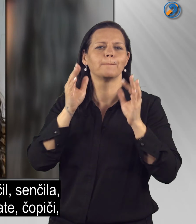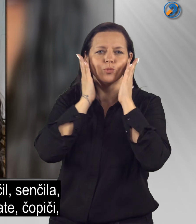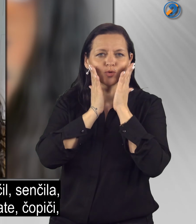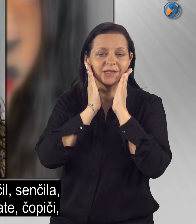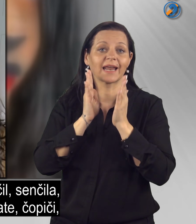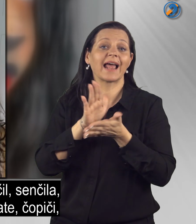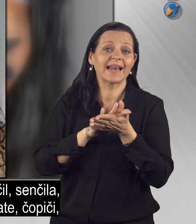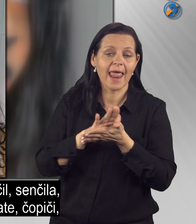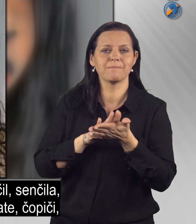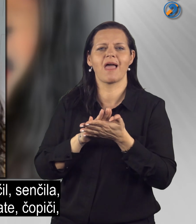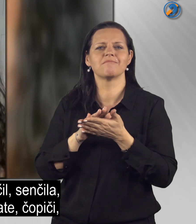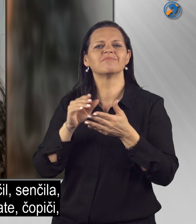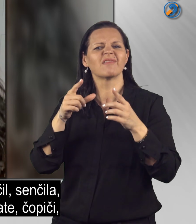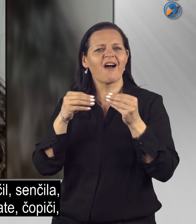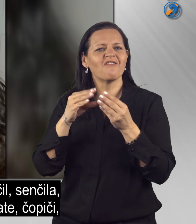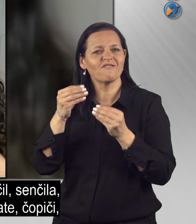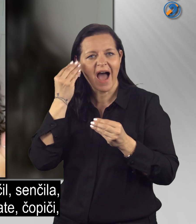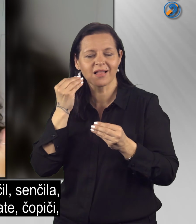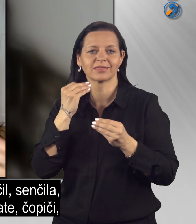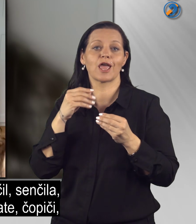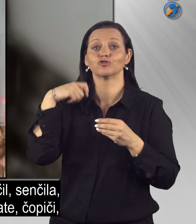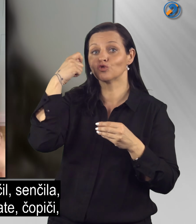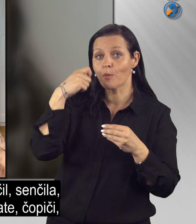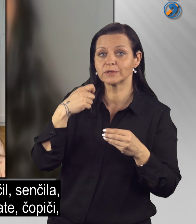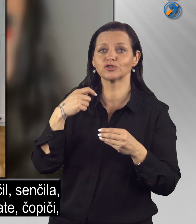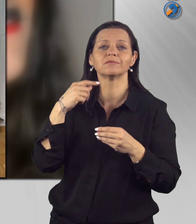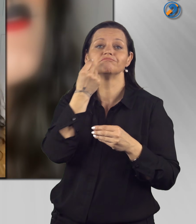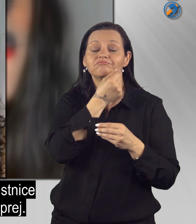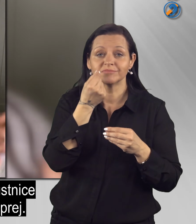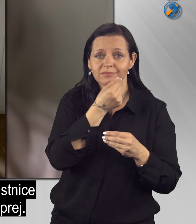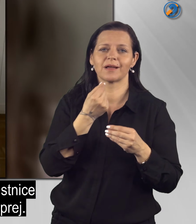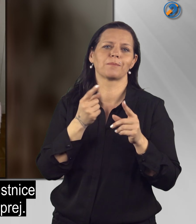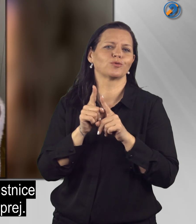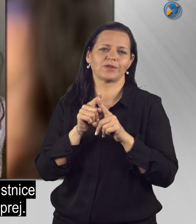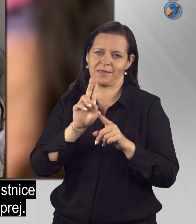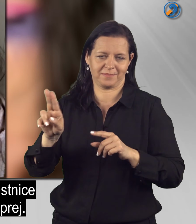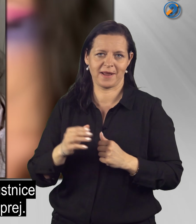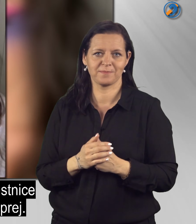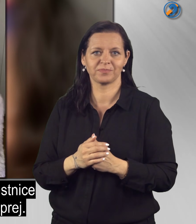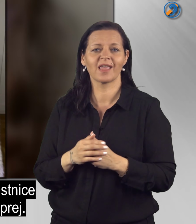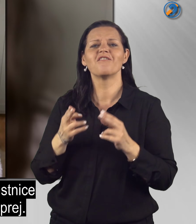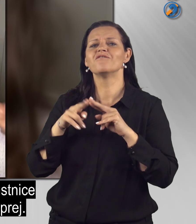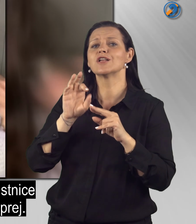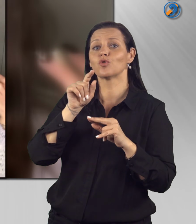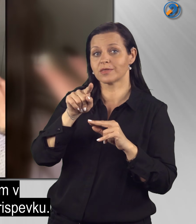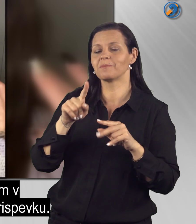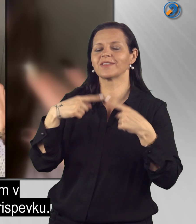kreme, vate, čopiči, rdečila za ustnice in tako naprej. Več o tem v